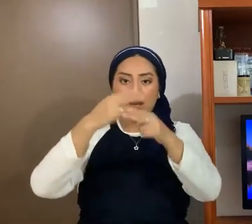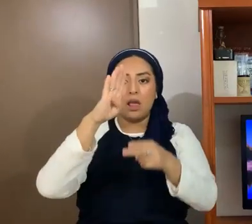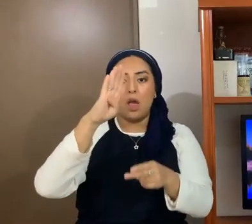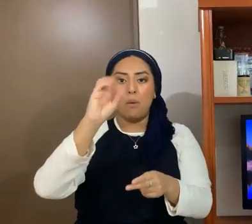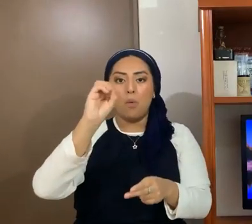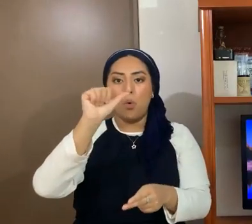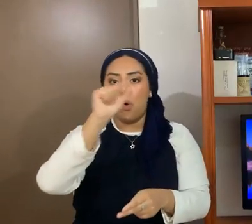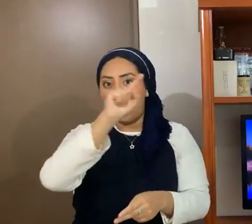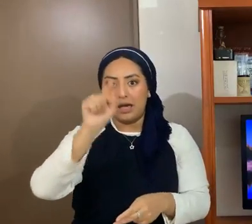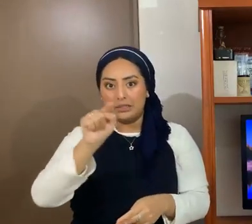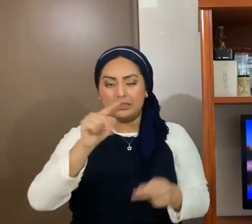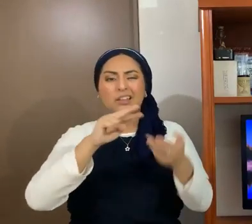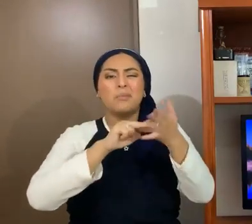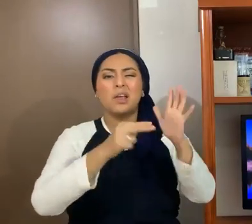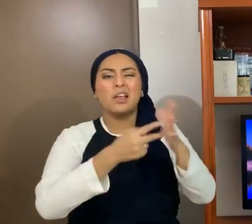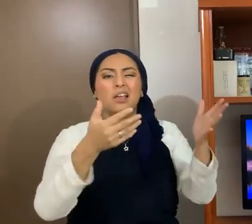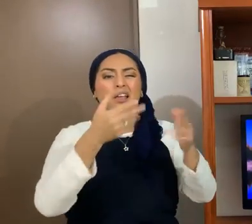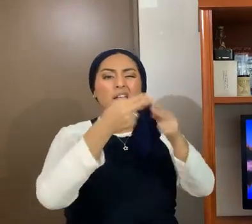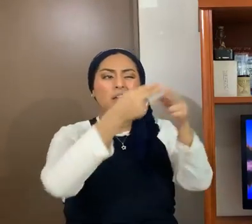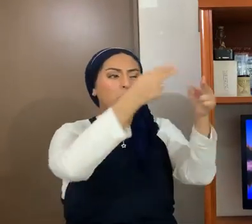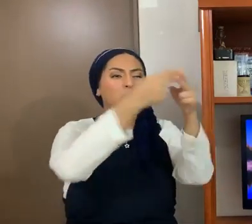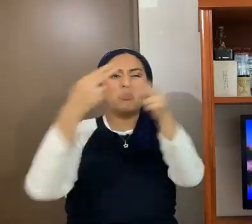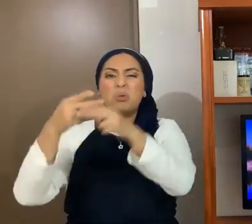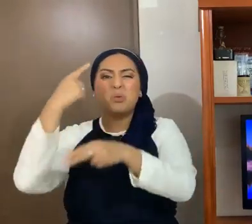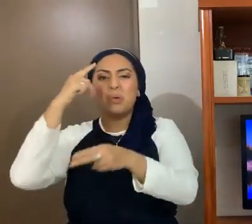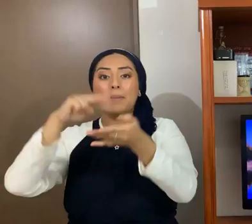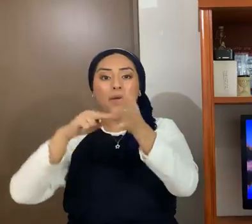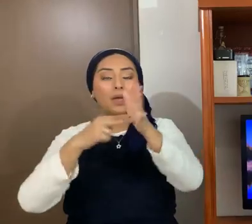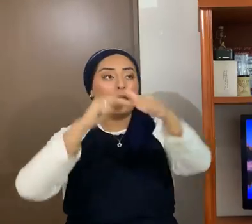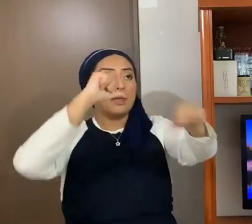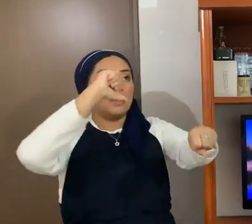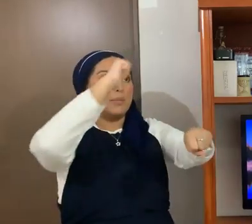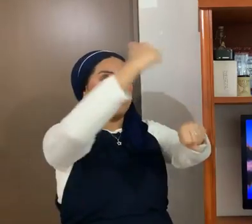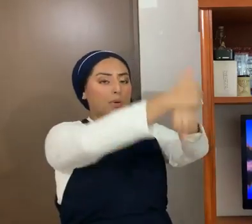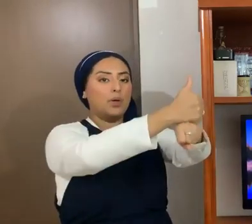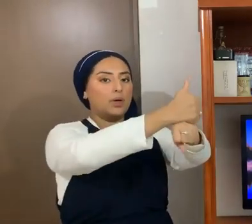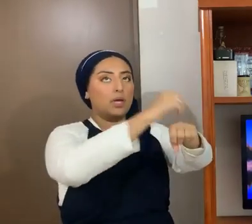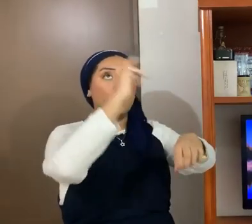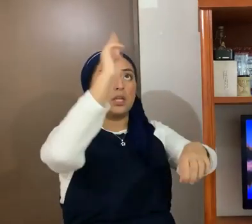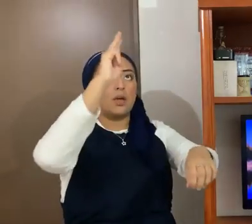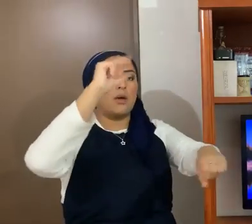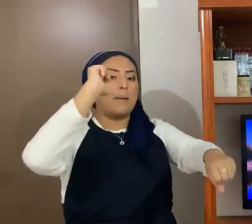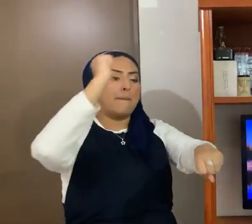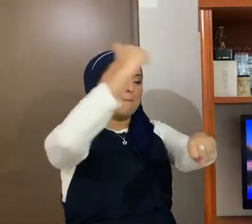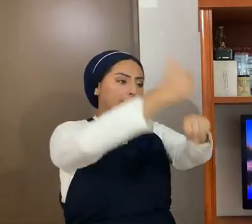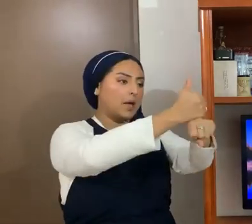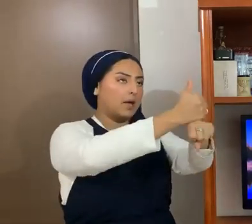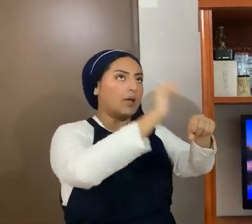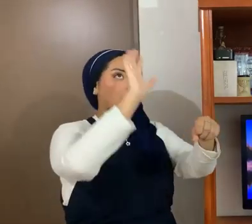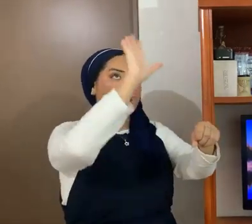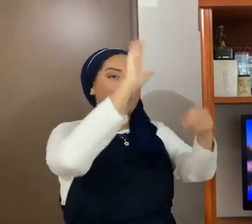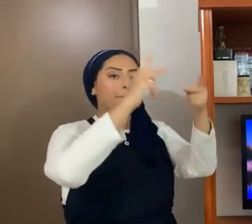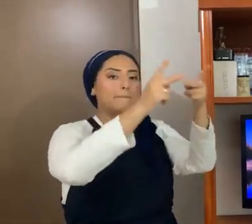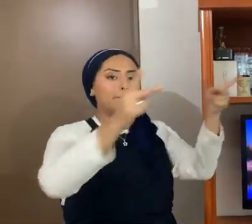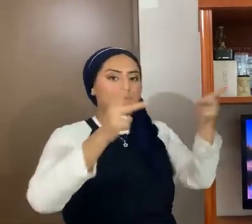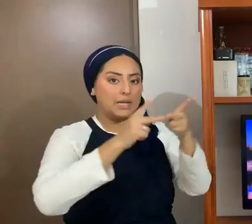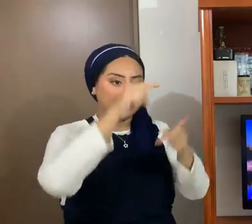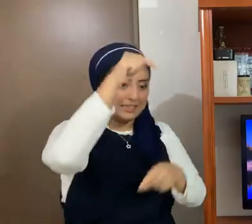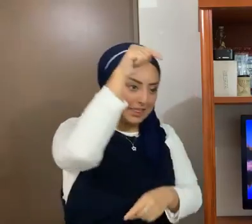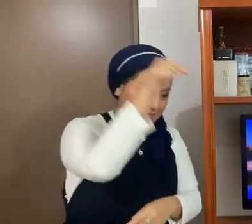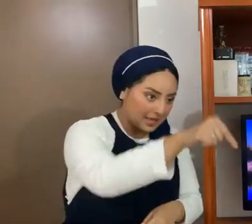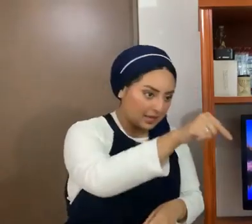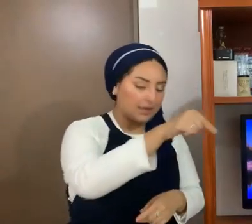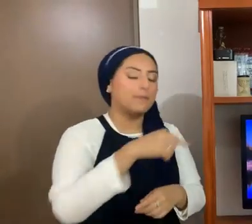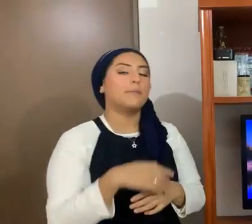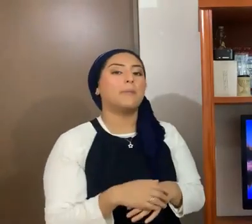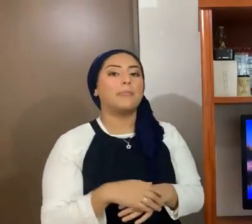Jaquín? Establecerá, como la forma de decir que Yahweh estaba estableciendo su lugar, su morada allí, en